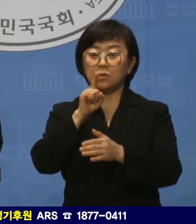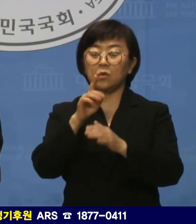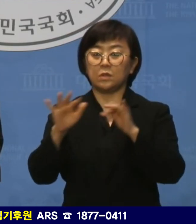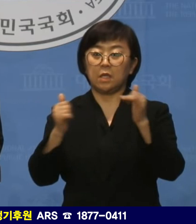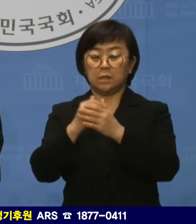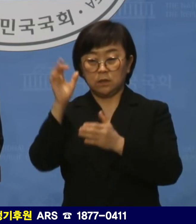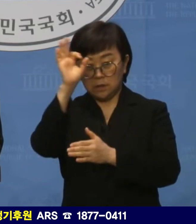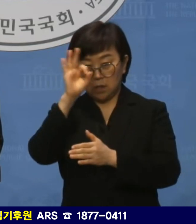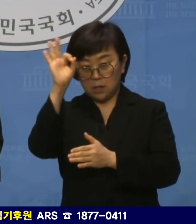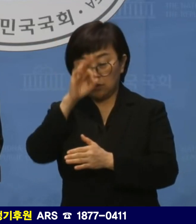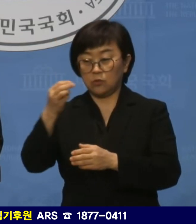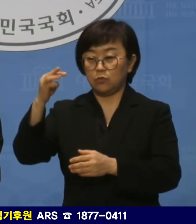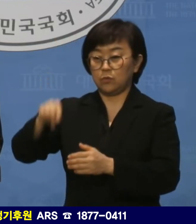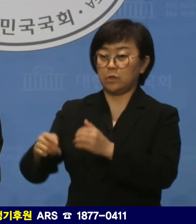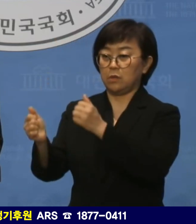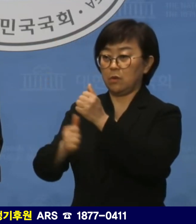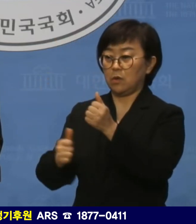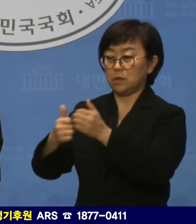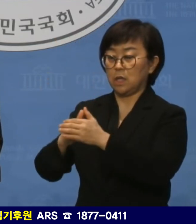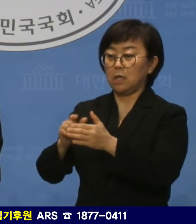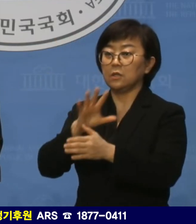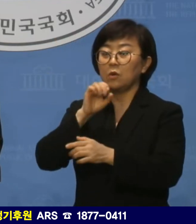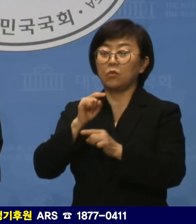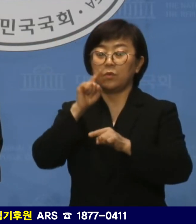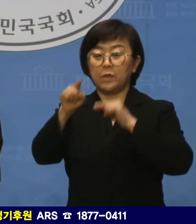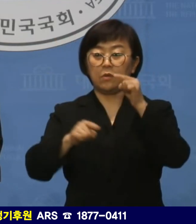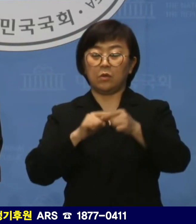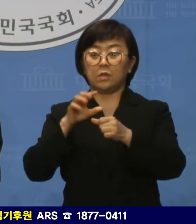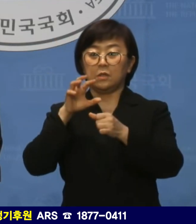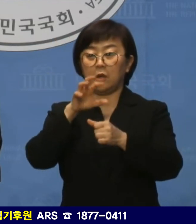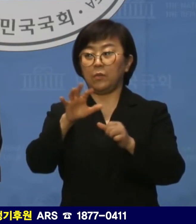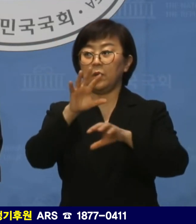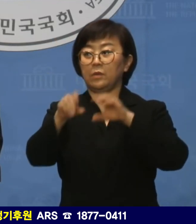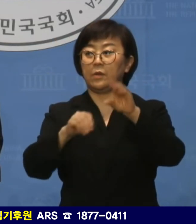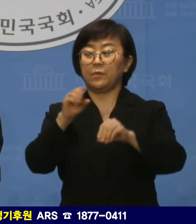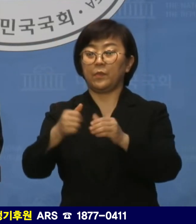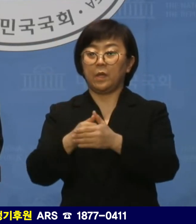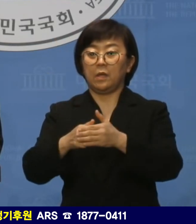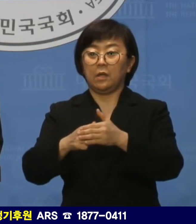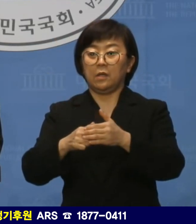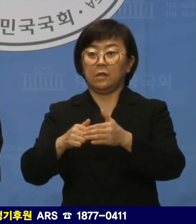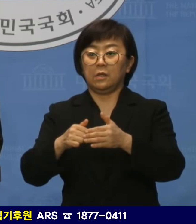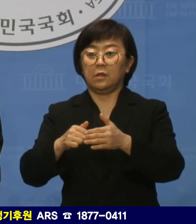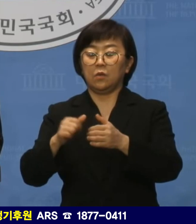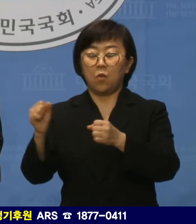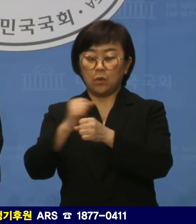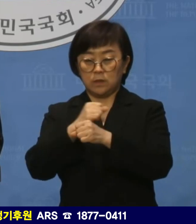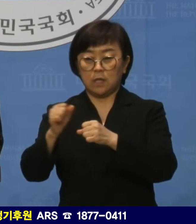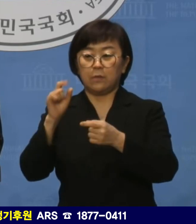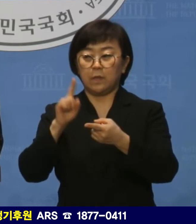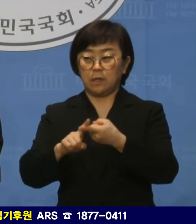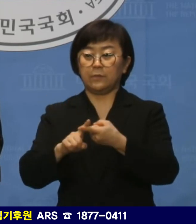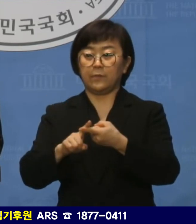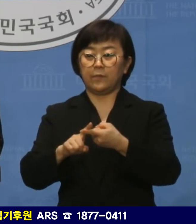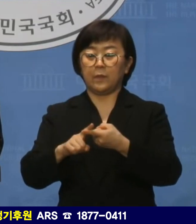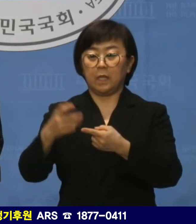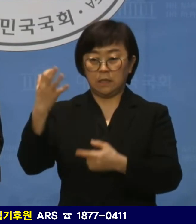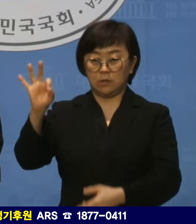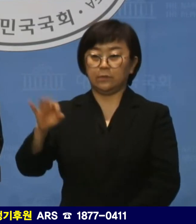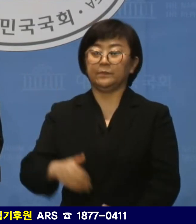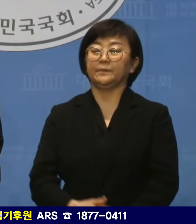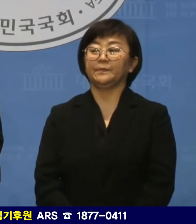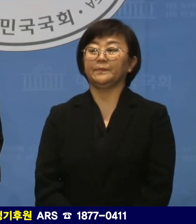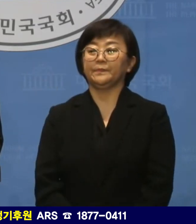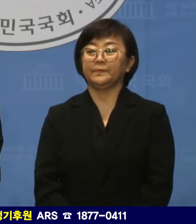찾는다며 류일임 위원장의 청부민원이 언론 탄압을 위한 정권 차원의 공작임을 시인하는